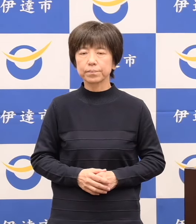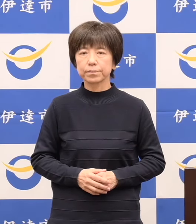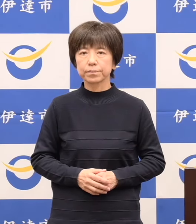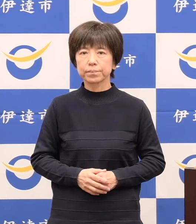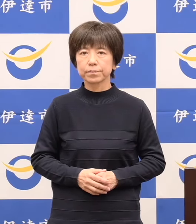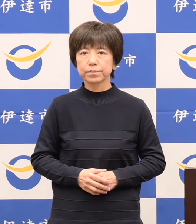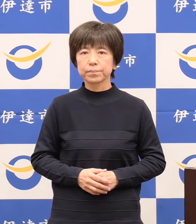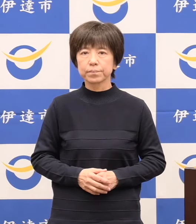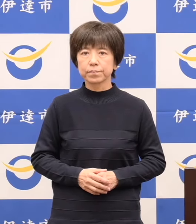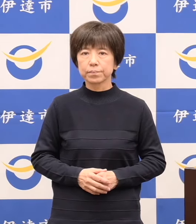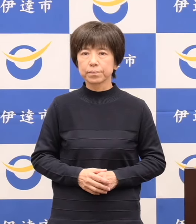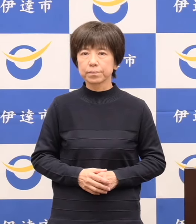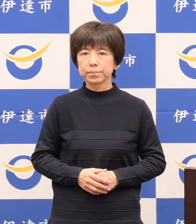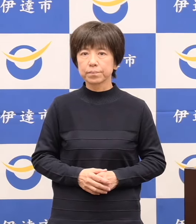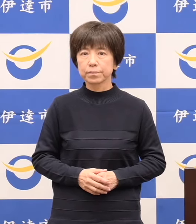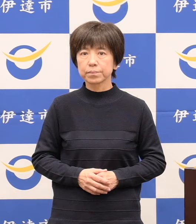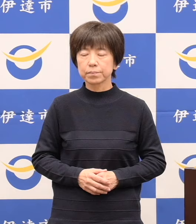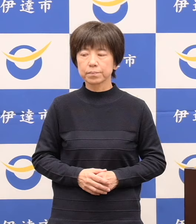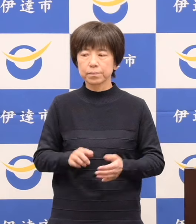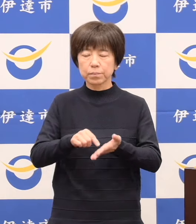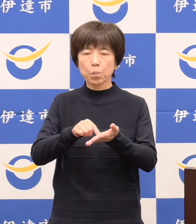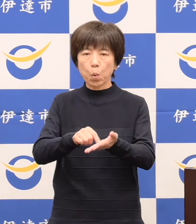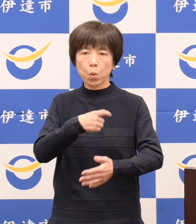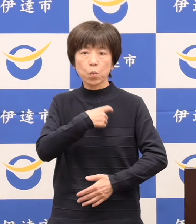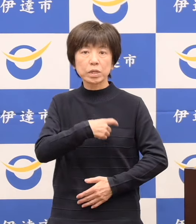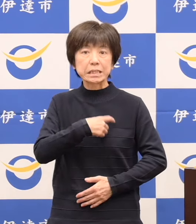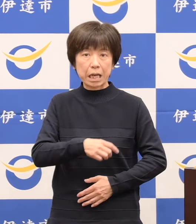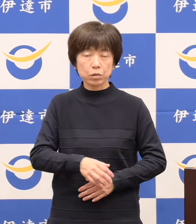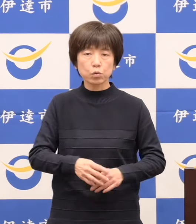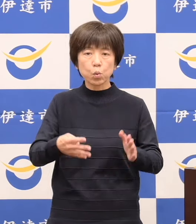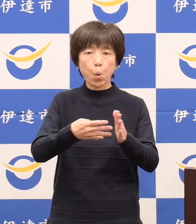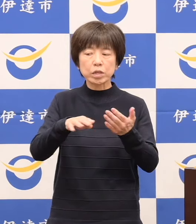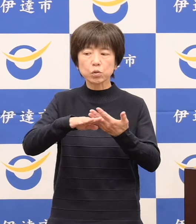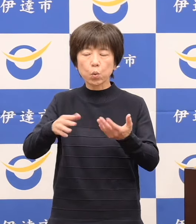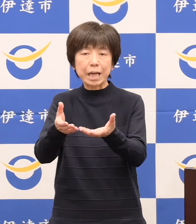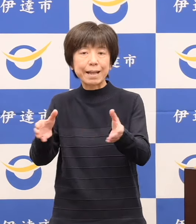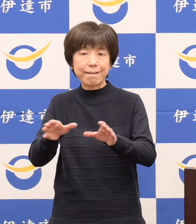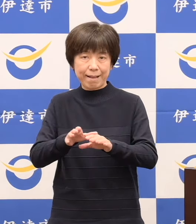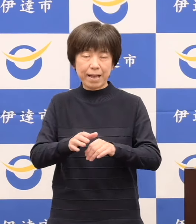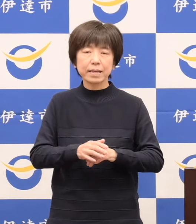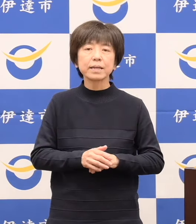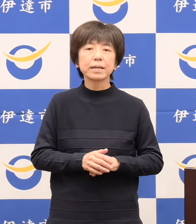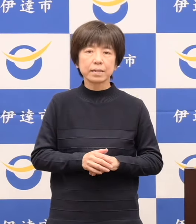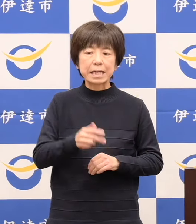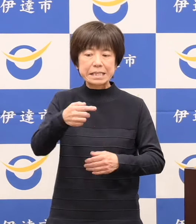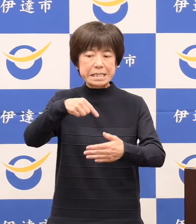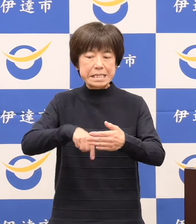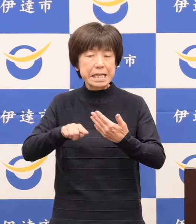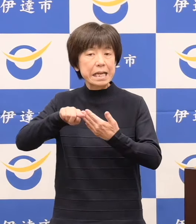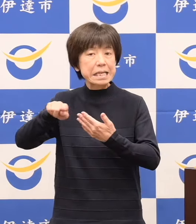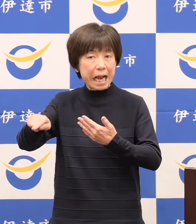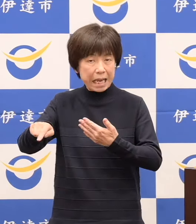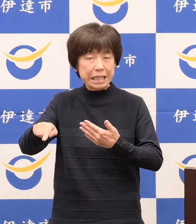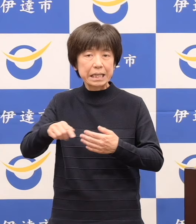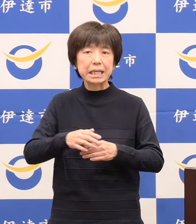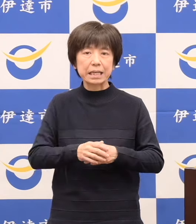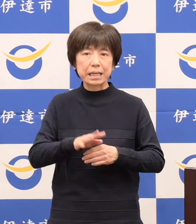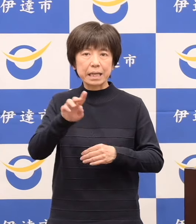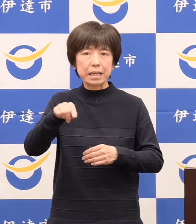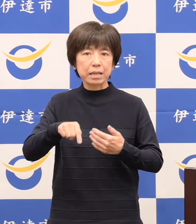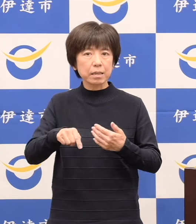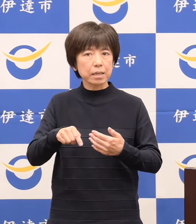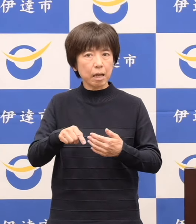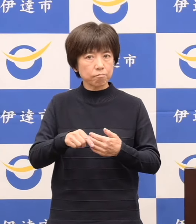聞き逃したらすみません、応募資格はこの法人その他団体というのが、まあ、市内外含めて、県内という含めてな